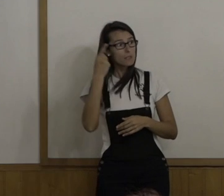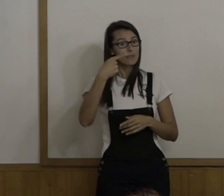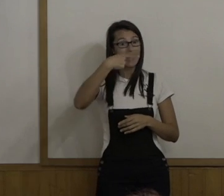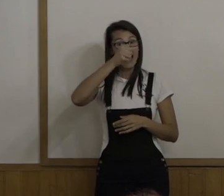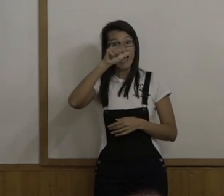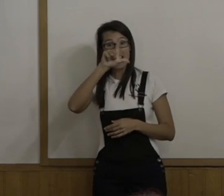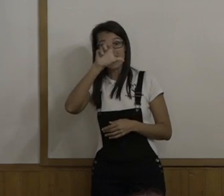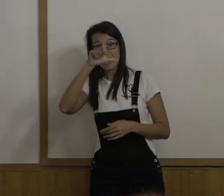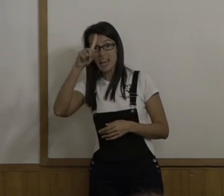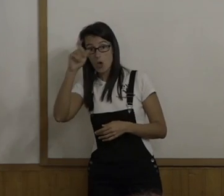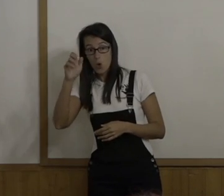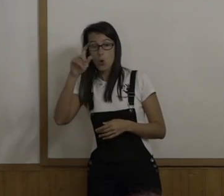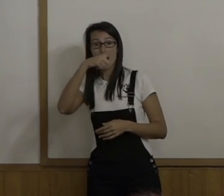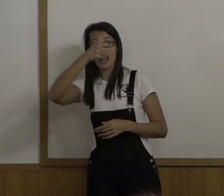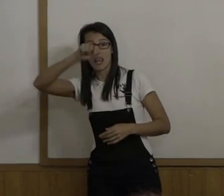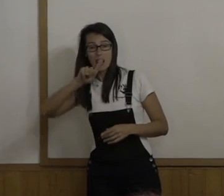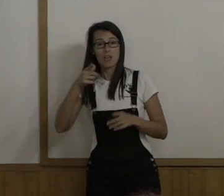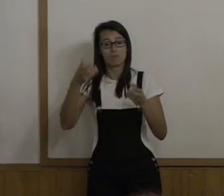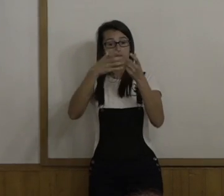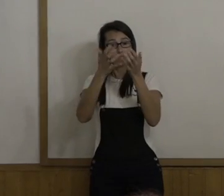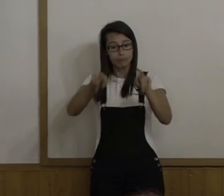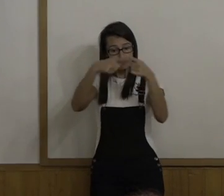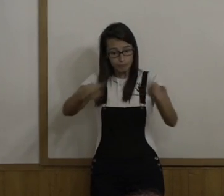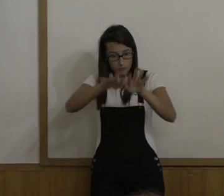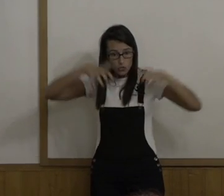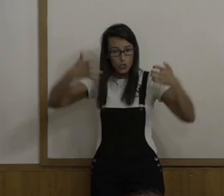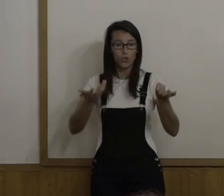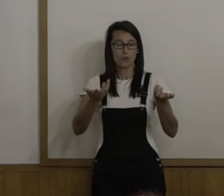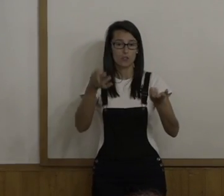un concierto para sordos, y fue genial porque